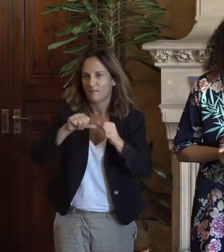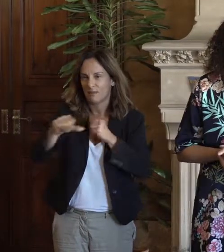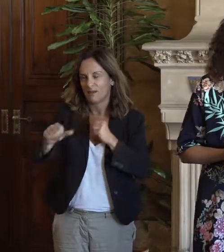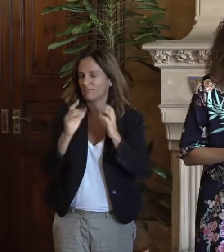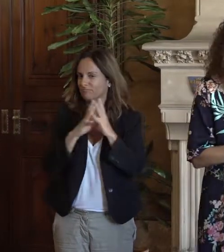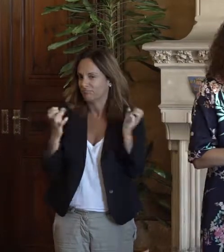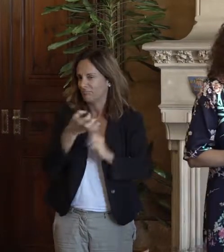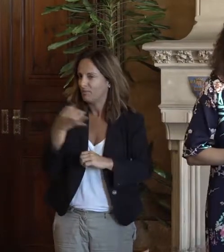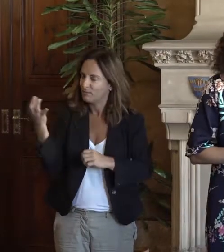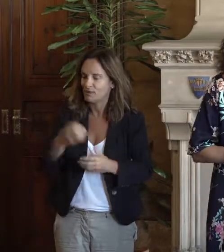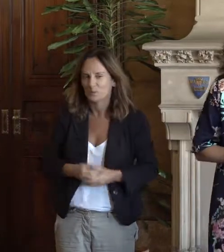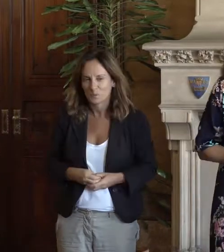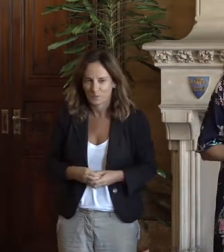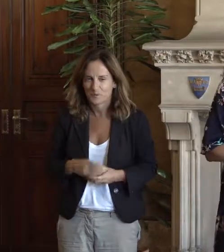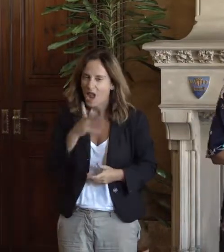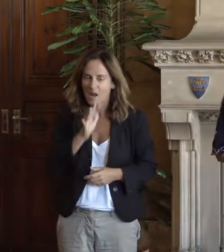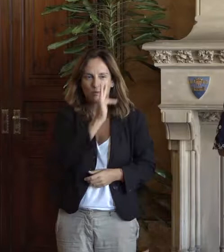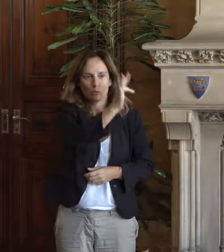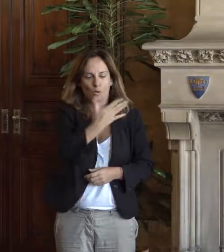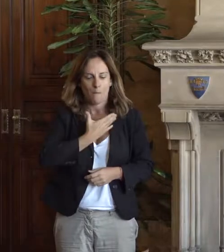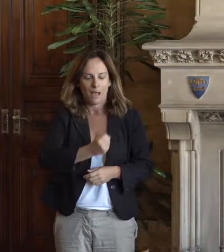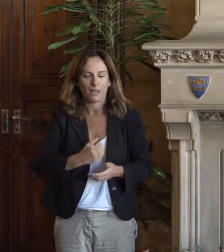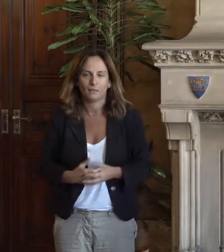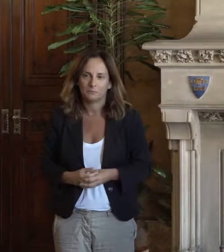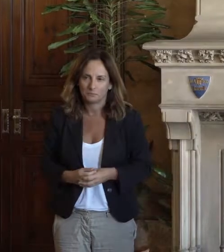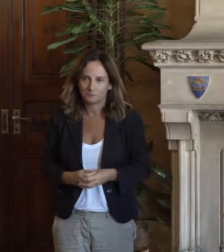molt important. Per tant, li passo la paraula a Esbalda.